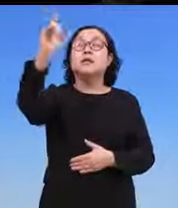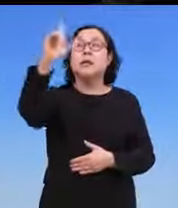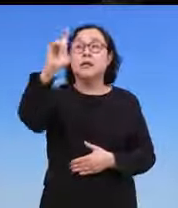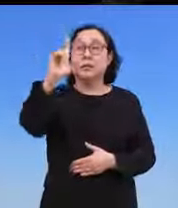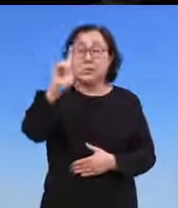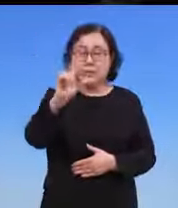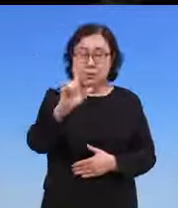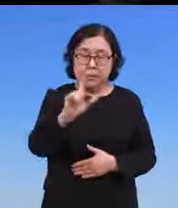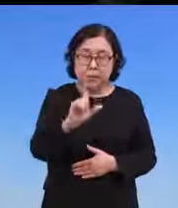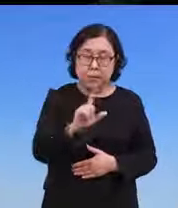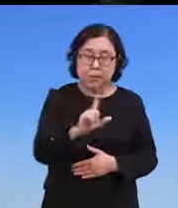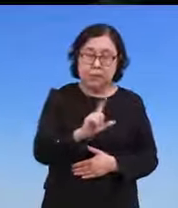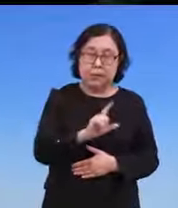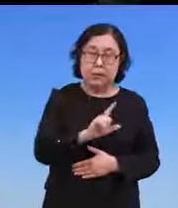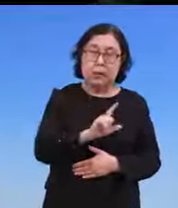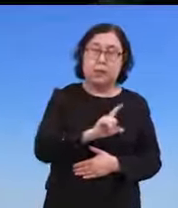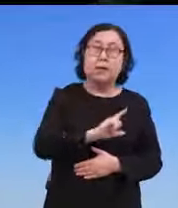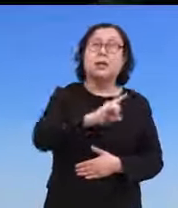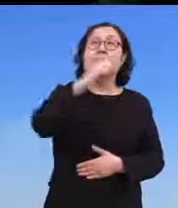그 이름을,